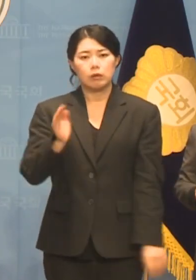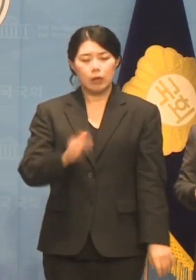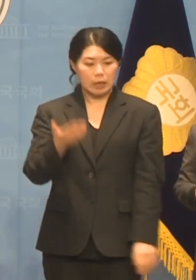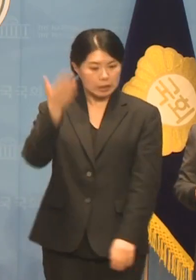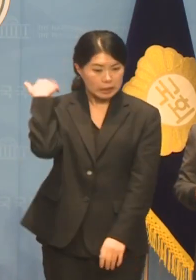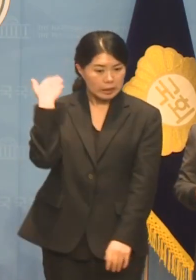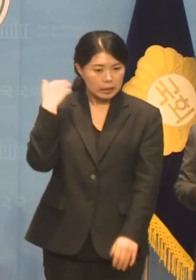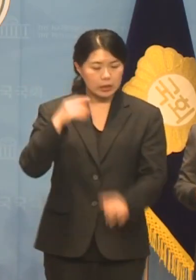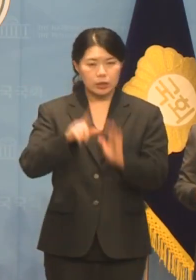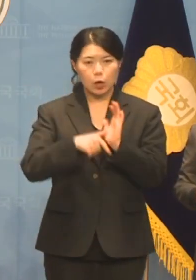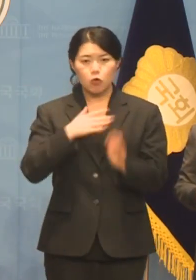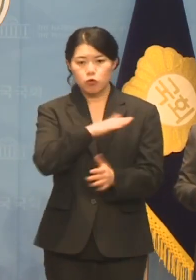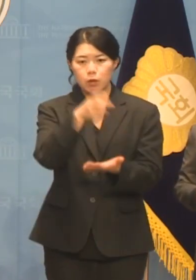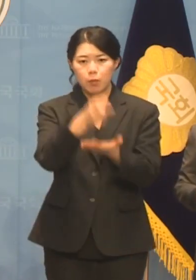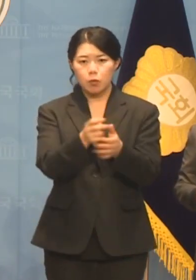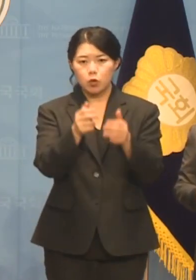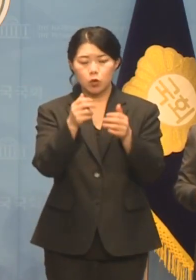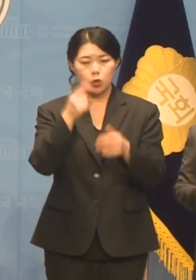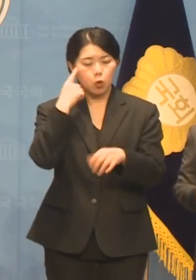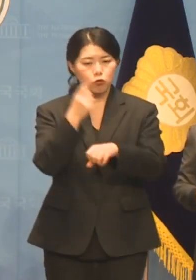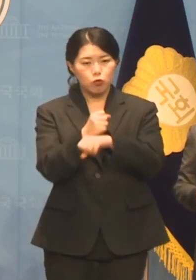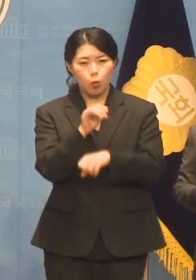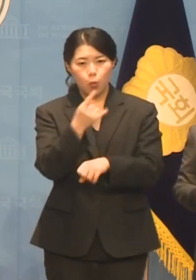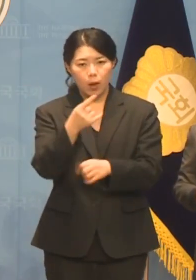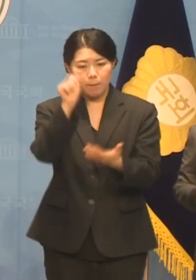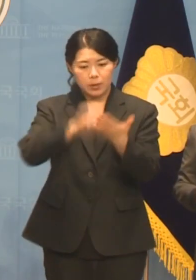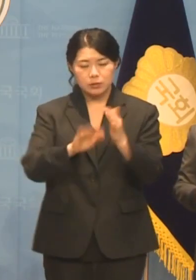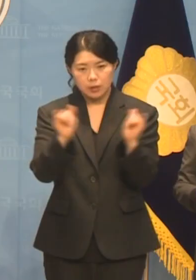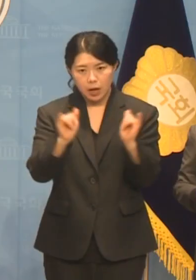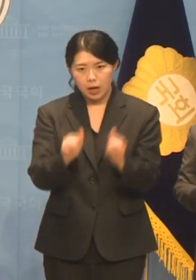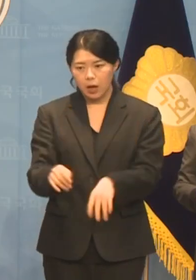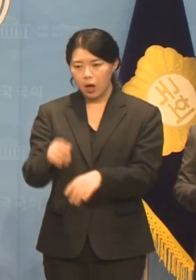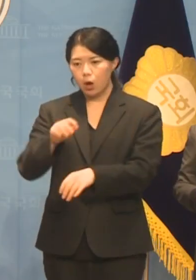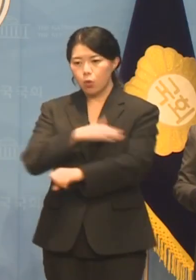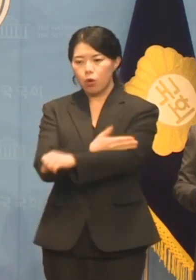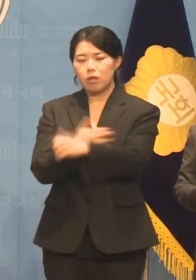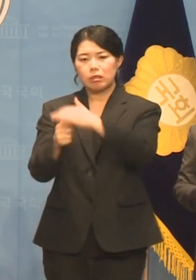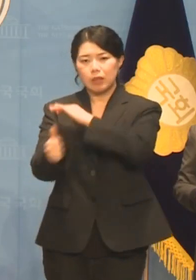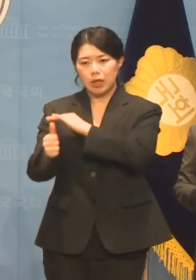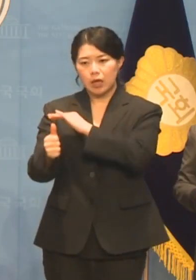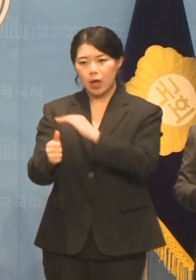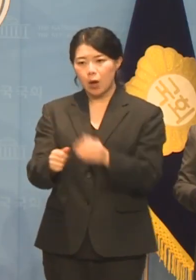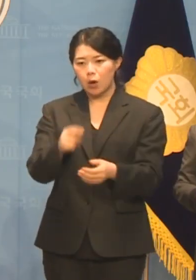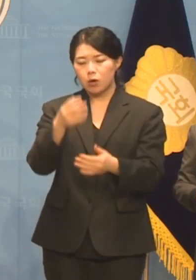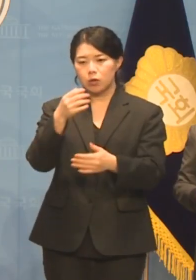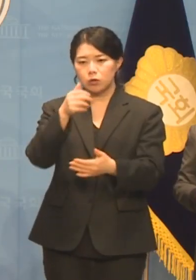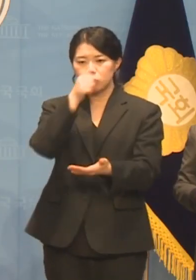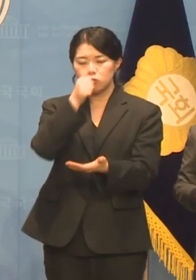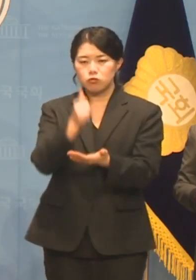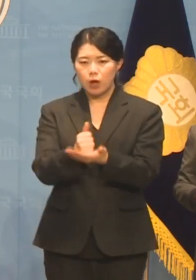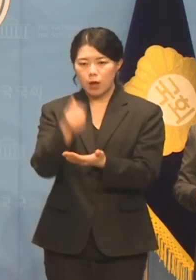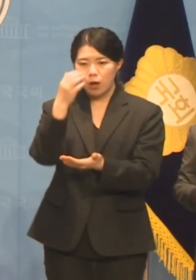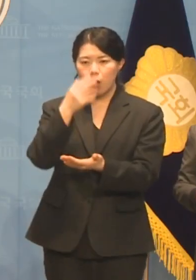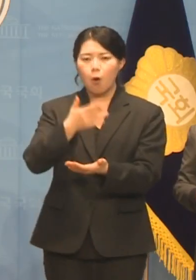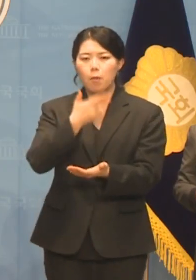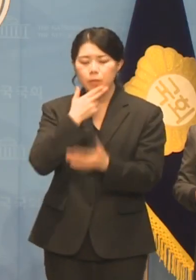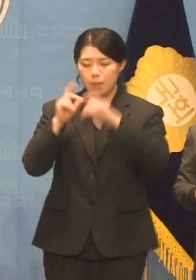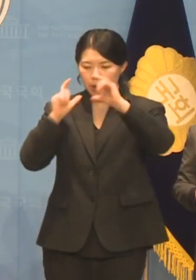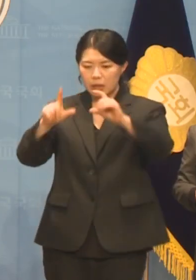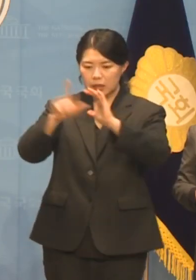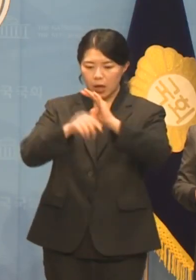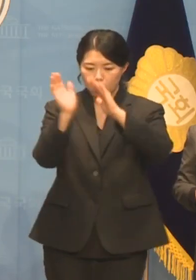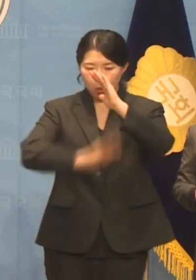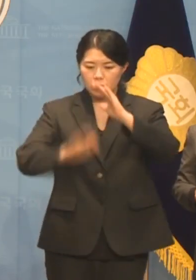과거에 우리법연구회 출신 판사가 권성동 의원에게 무죄 판결을 내렸을 때 공정한 판단이라고